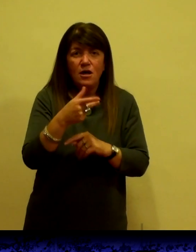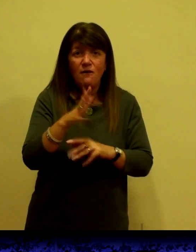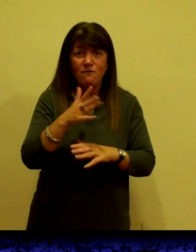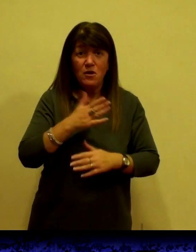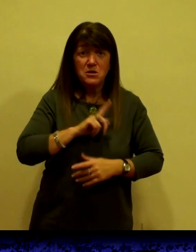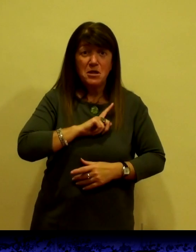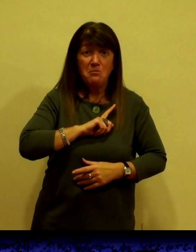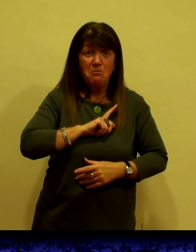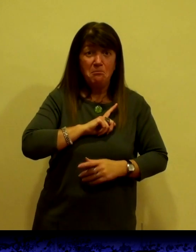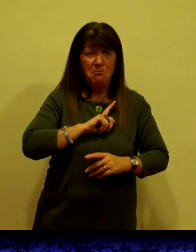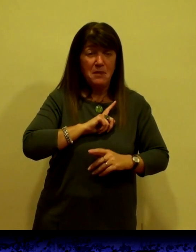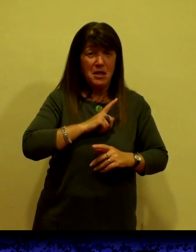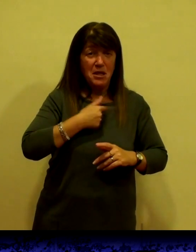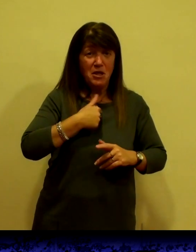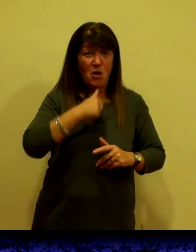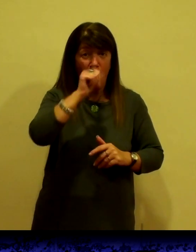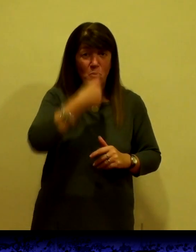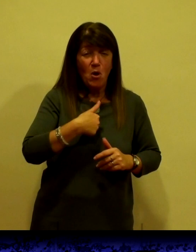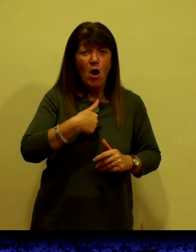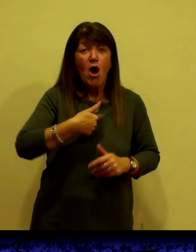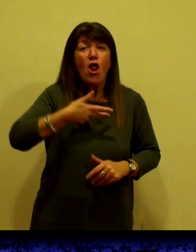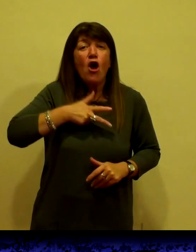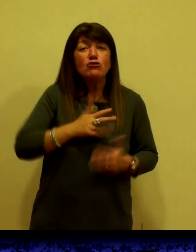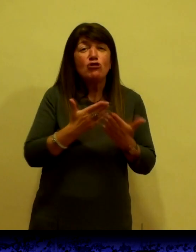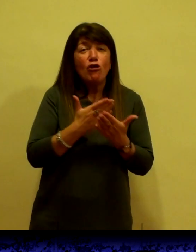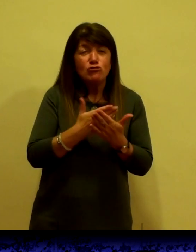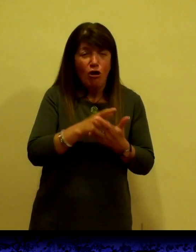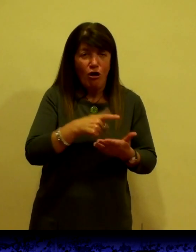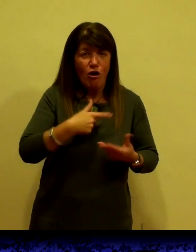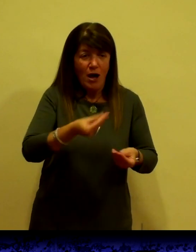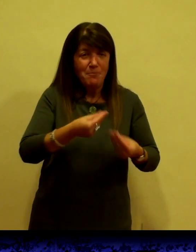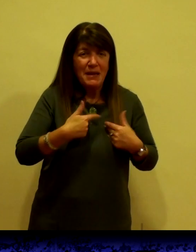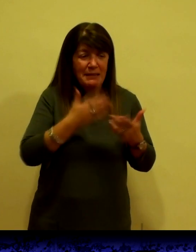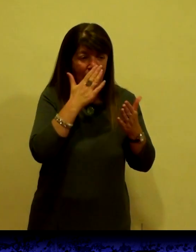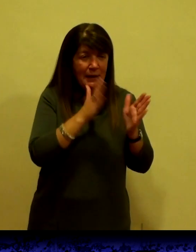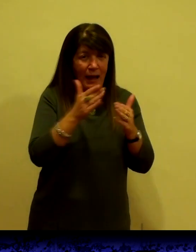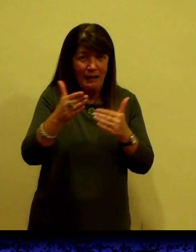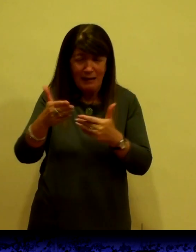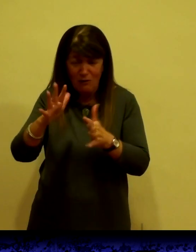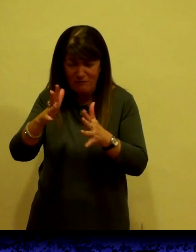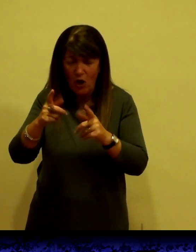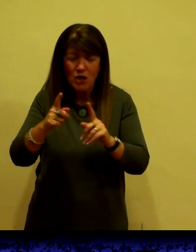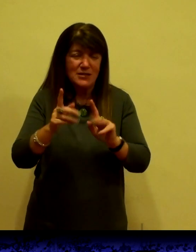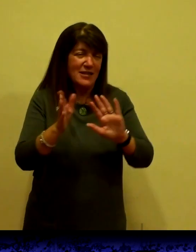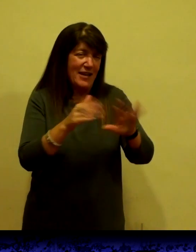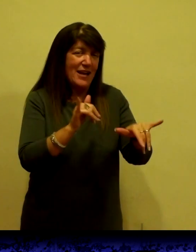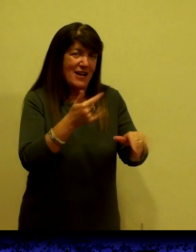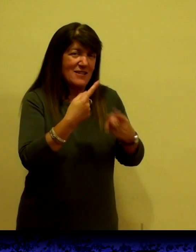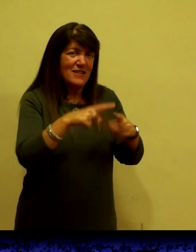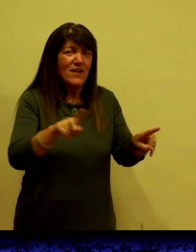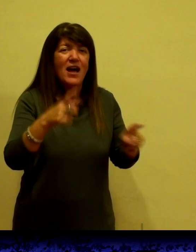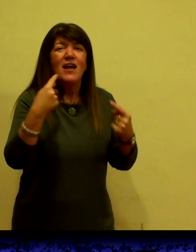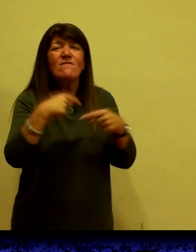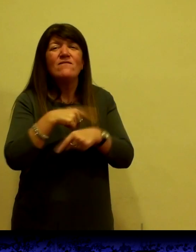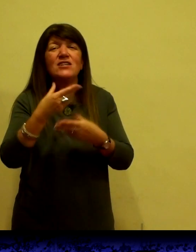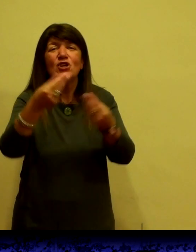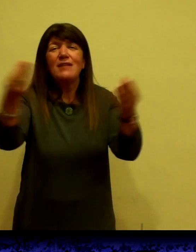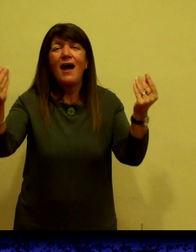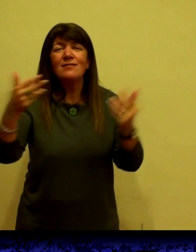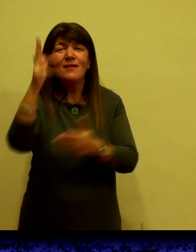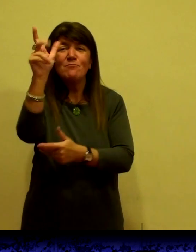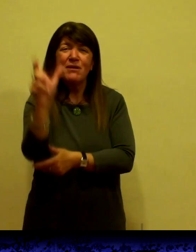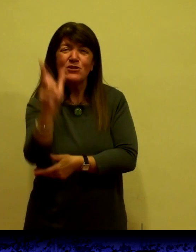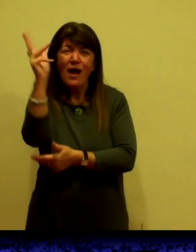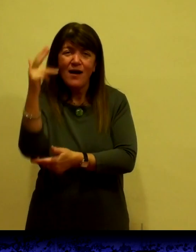porta a categorizzare tutto. Ci sono degli artisti invece che proprio vogliono sfuggire alle categorie, no? Certo, quindi,